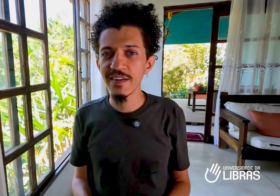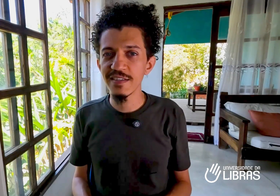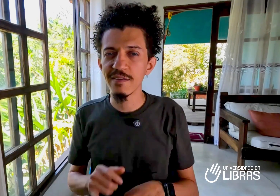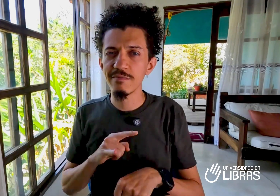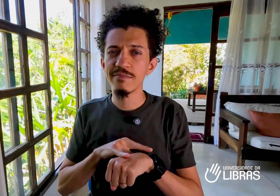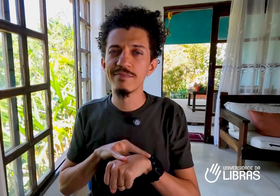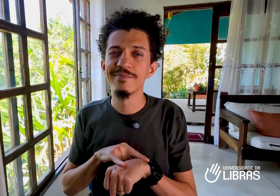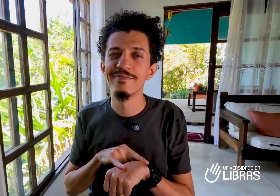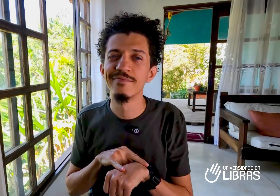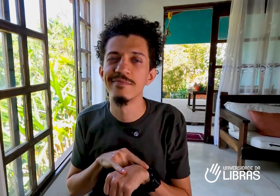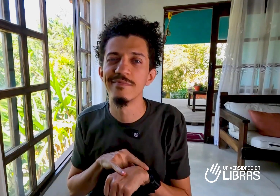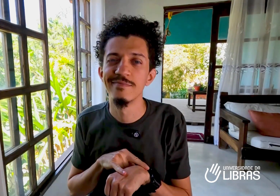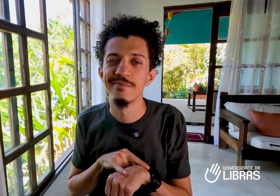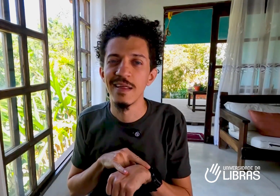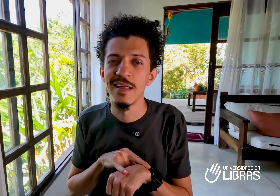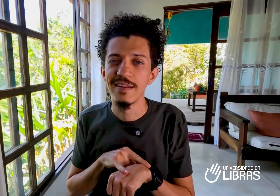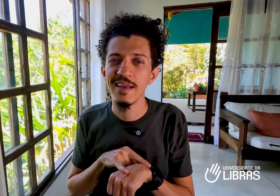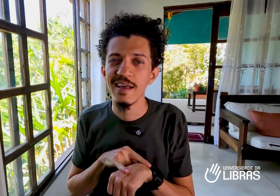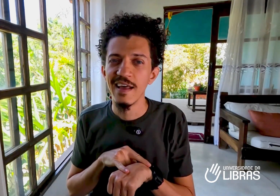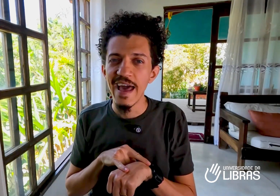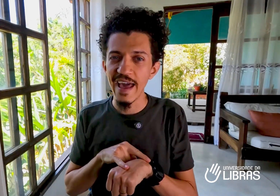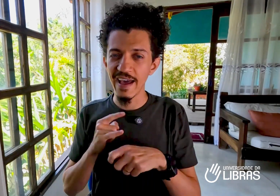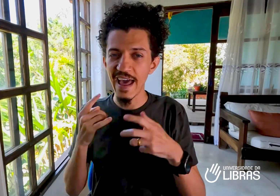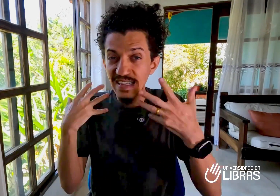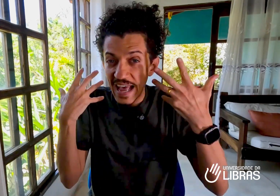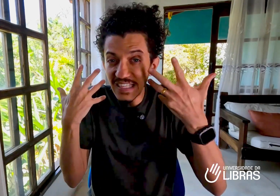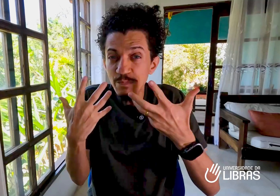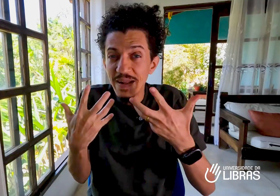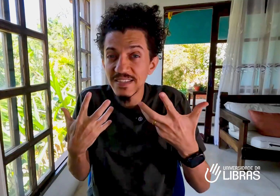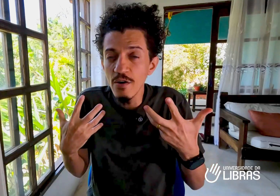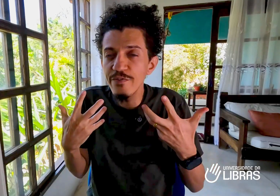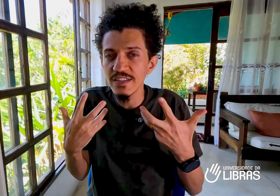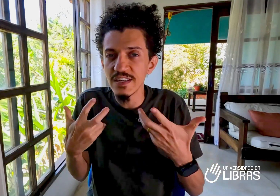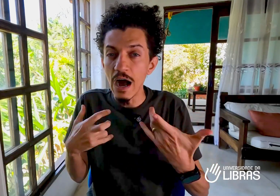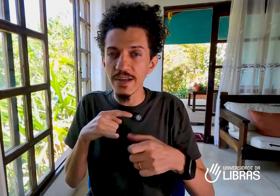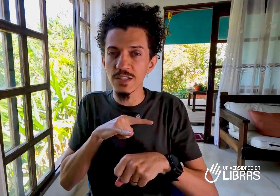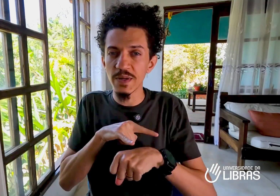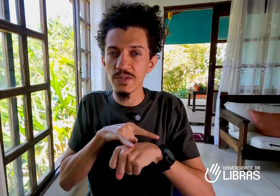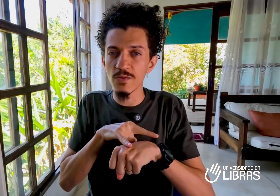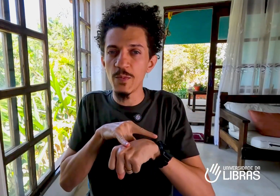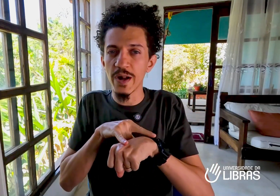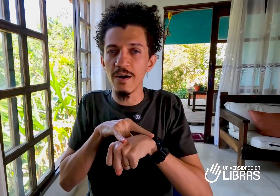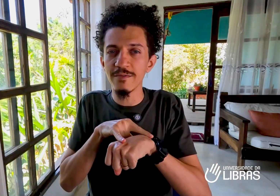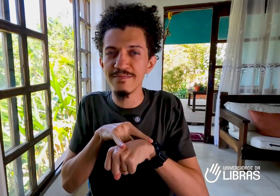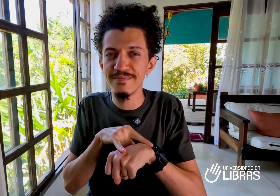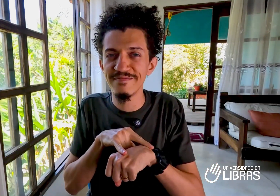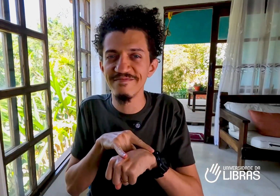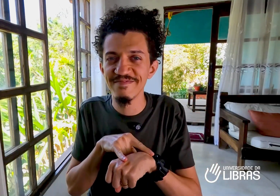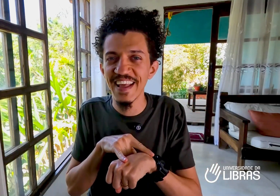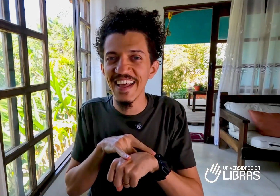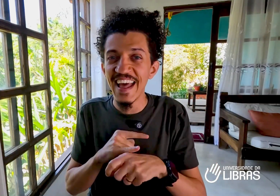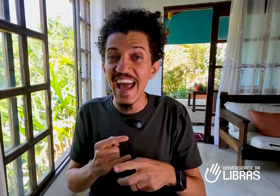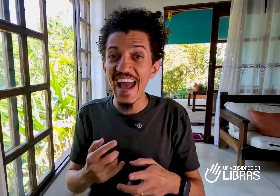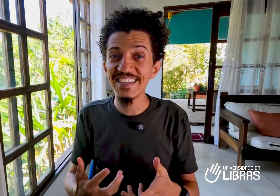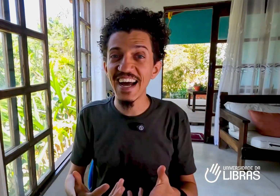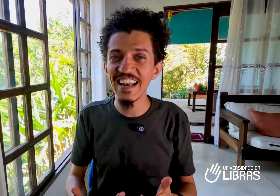assim, né? Essa expressão facial e essa expressão corporal é de